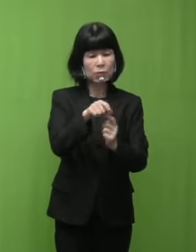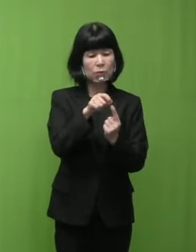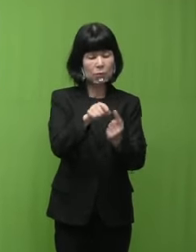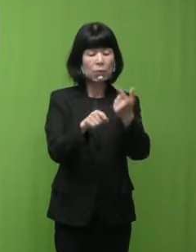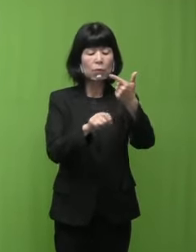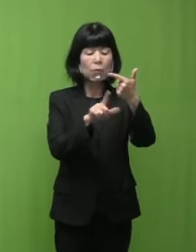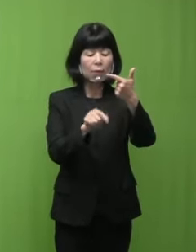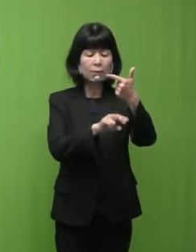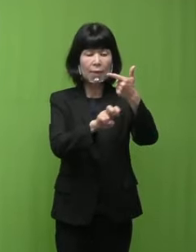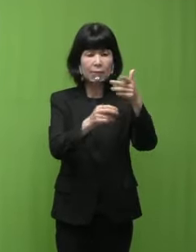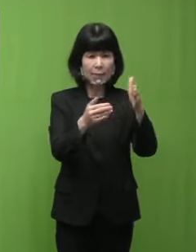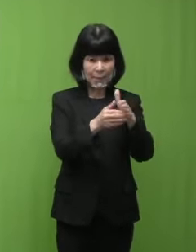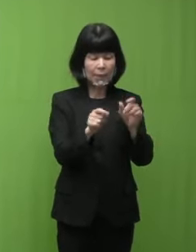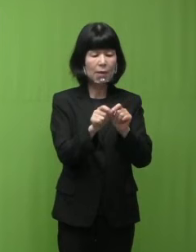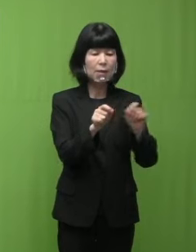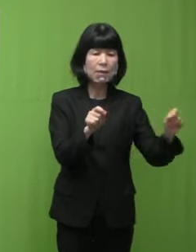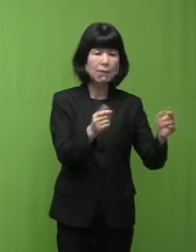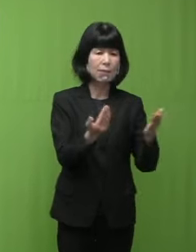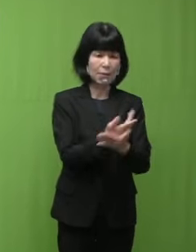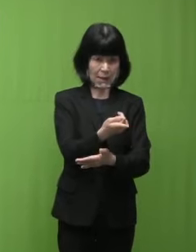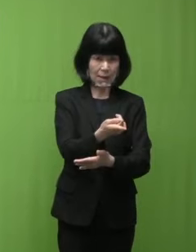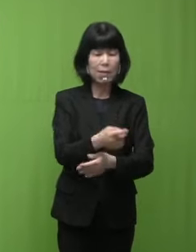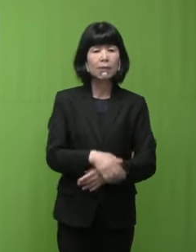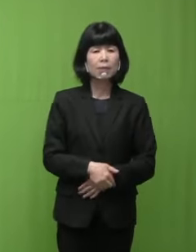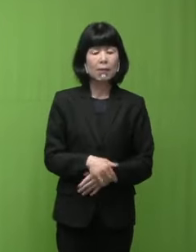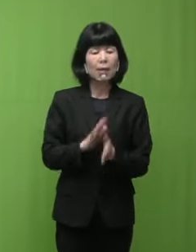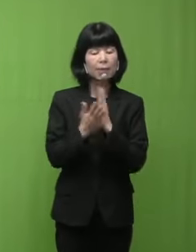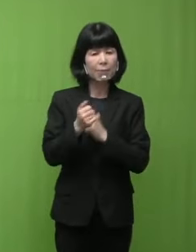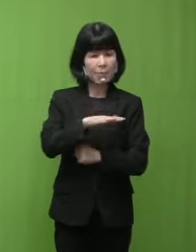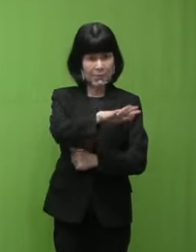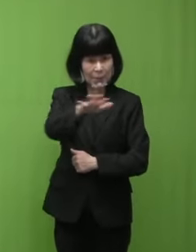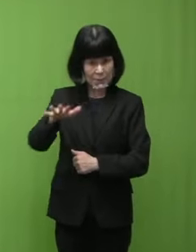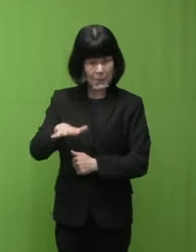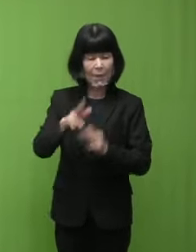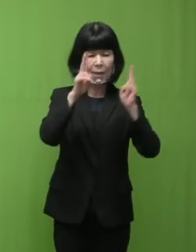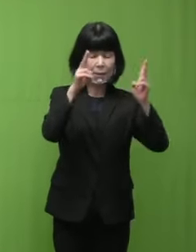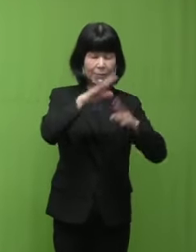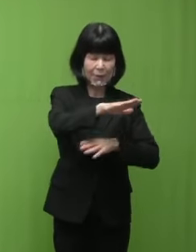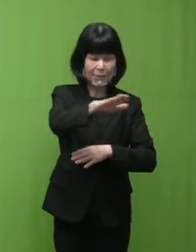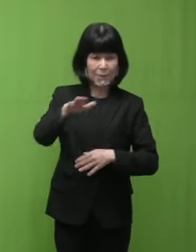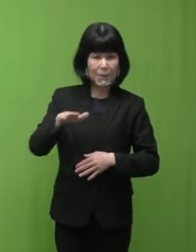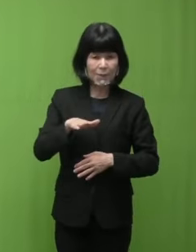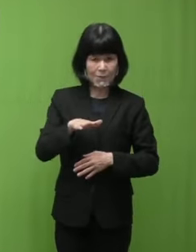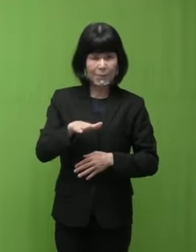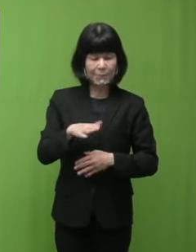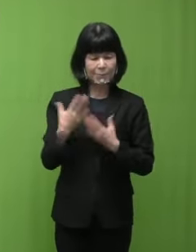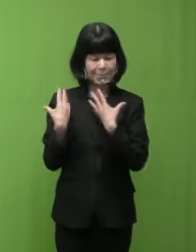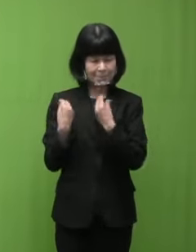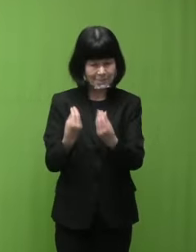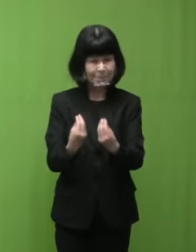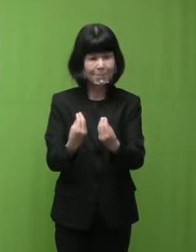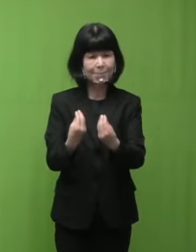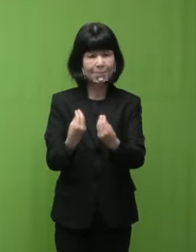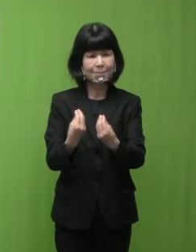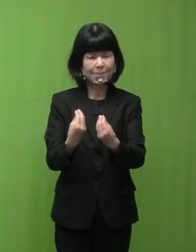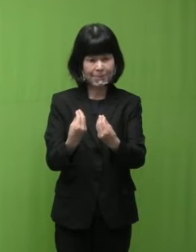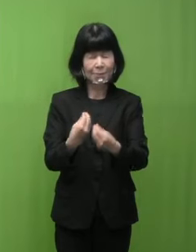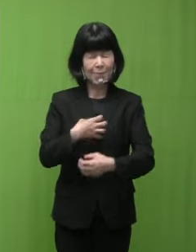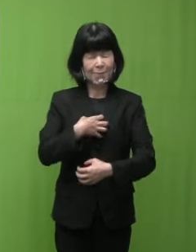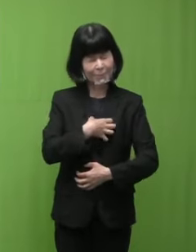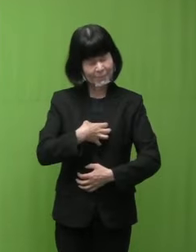延長をさせていただきます県民の皆様事業者の皆様にはですね息続きあの